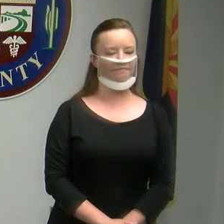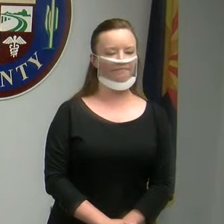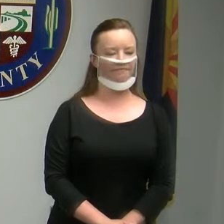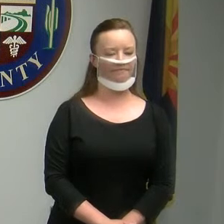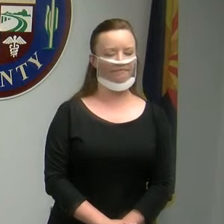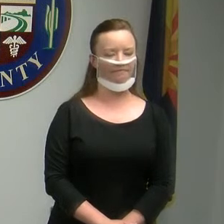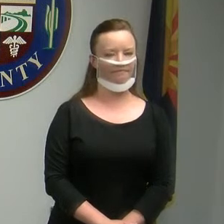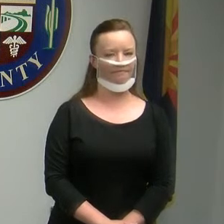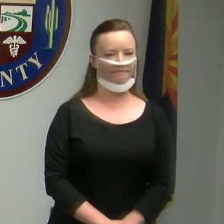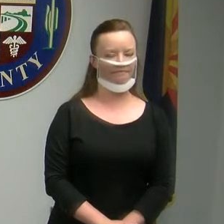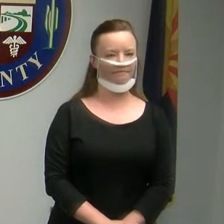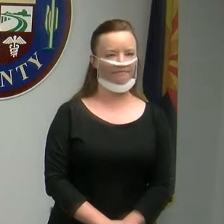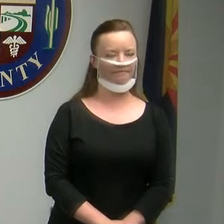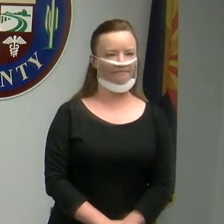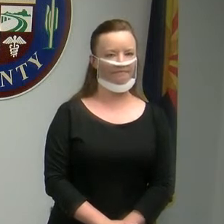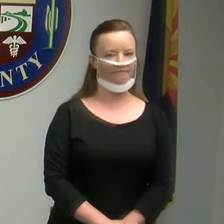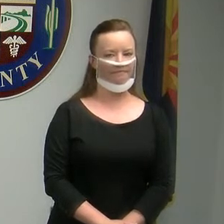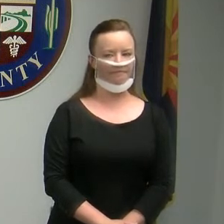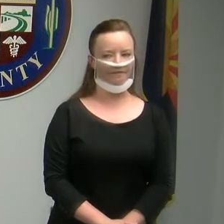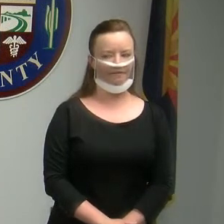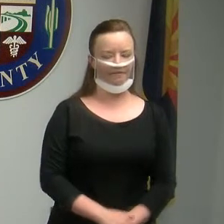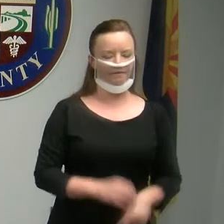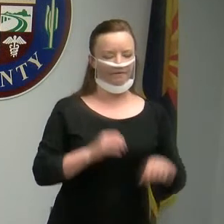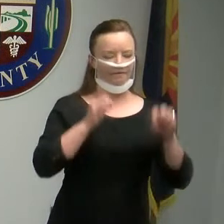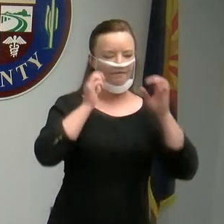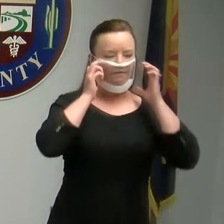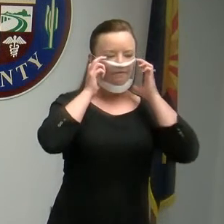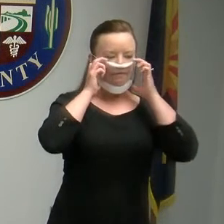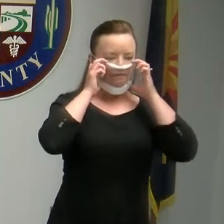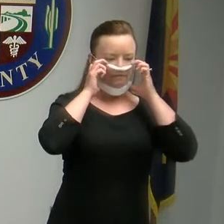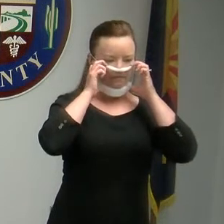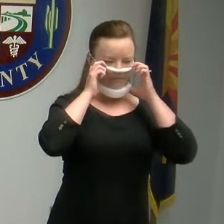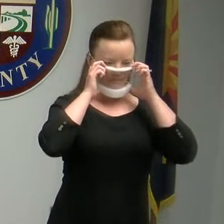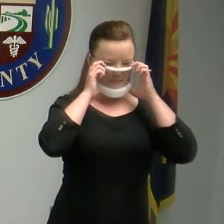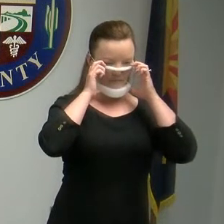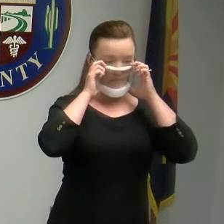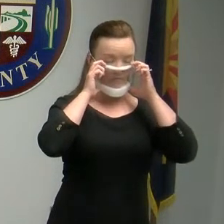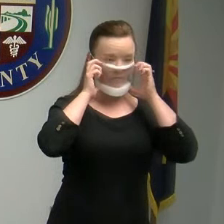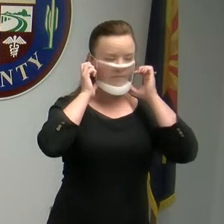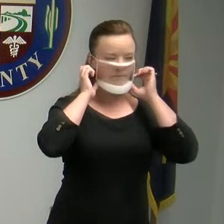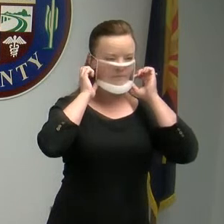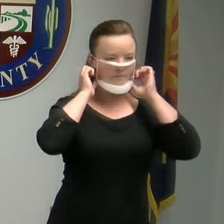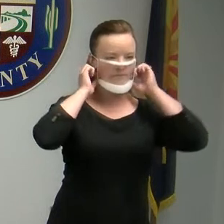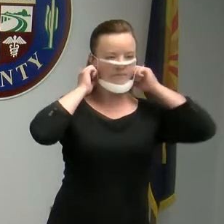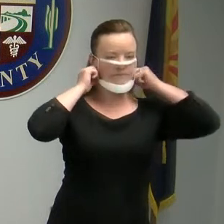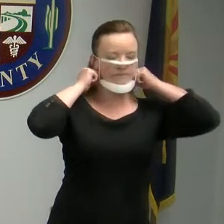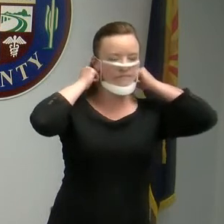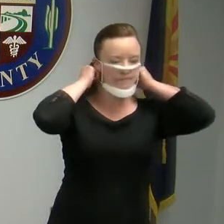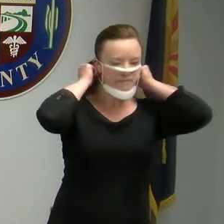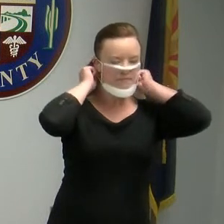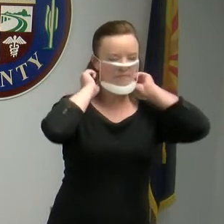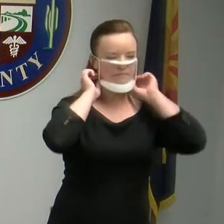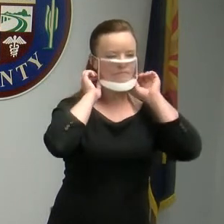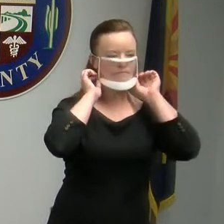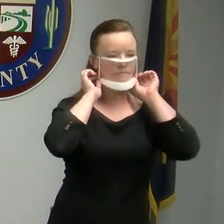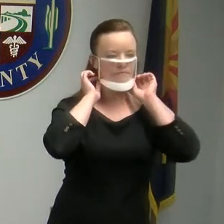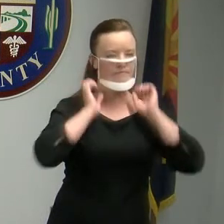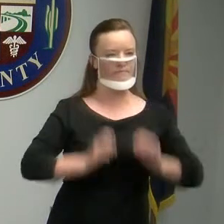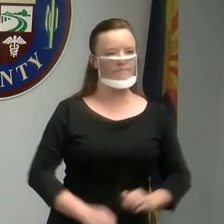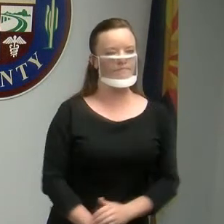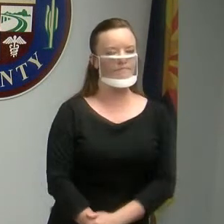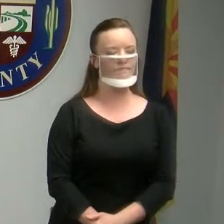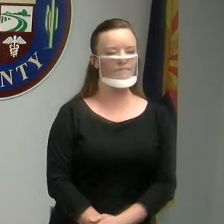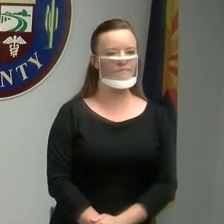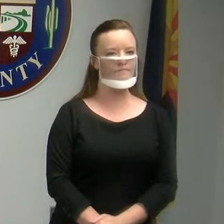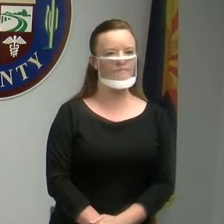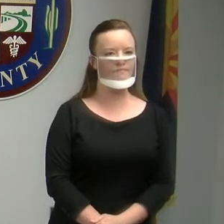Bueno, hay varias partes. La primera es que nuestro trabajo es dar recomendaciones y contactar a las personas que han estado enfermas o infectadas para saber qué es lo que